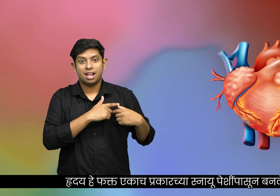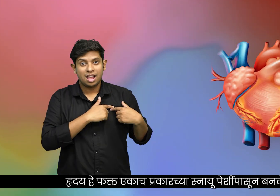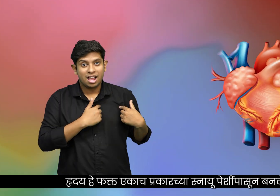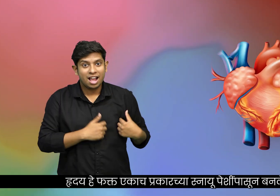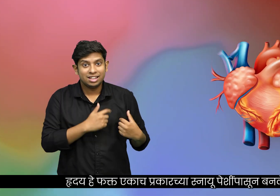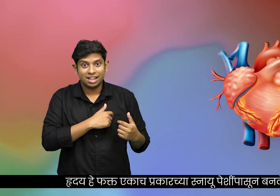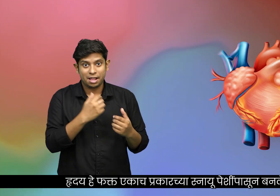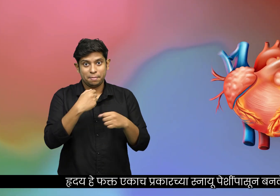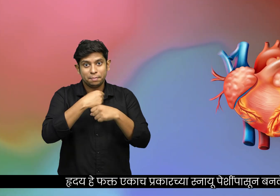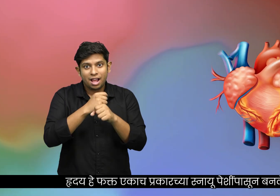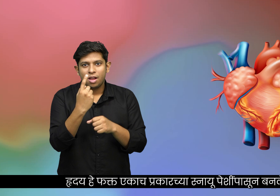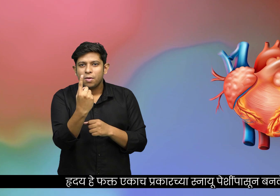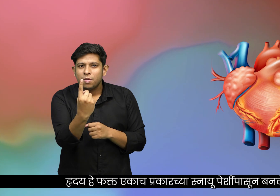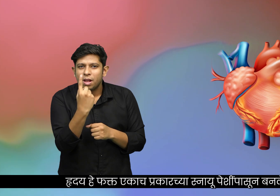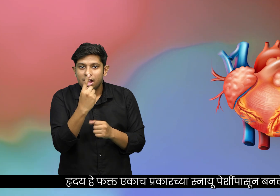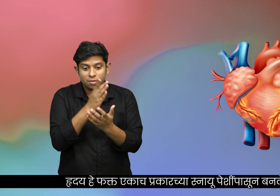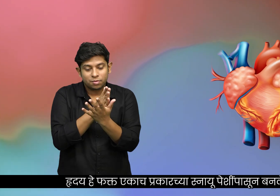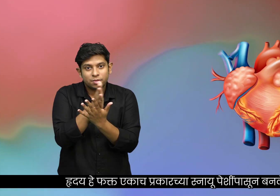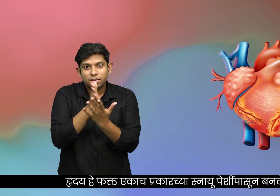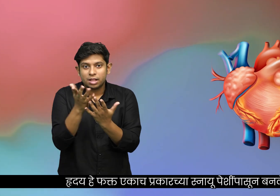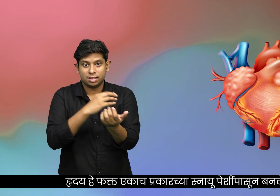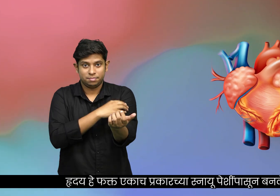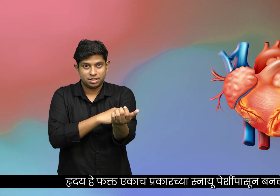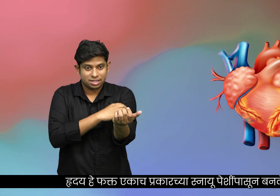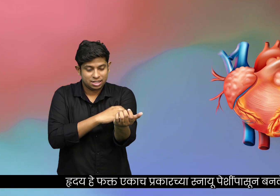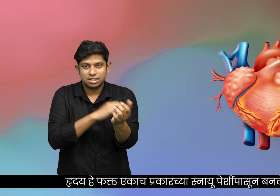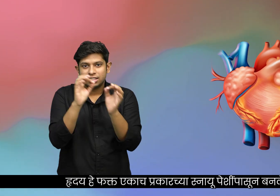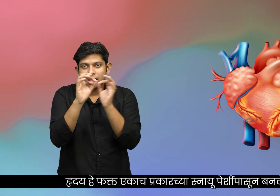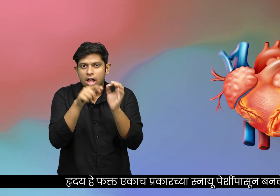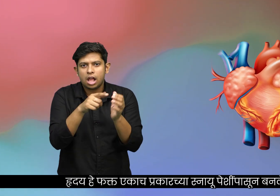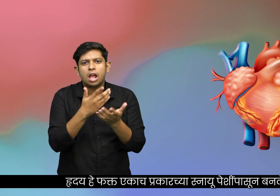हृदय हे फक्त एकाच प्रकारच्या सप्तायू पेशीपासून बनलेली असते